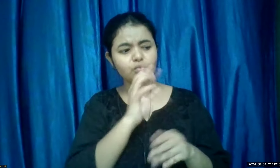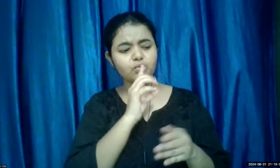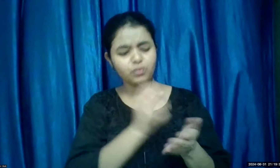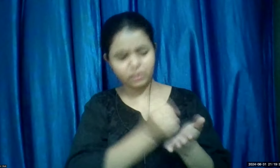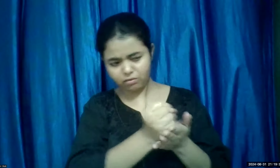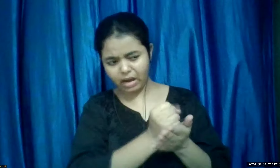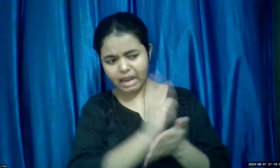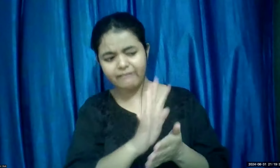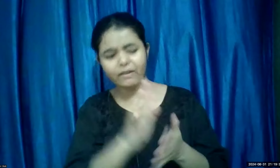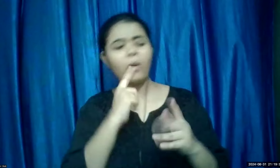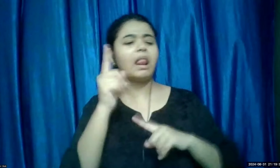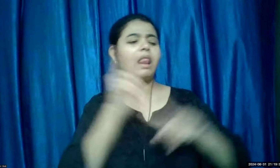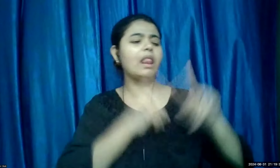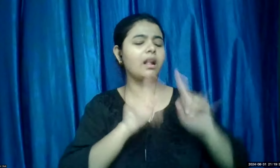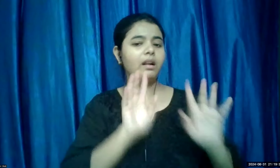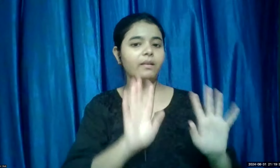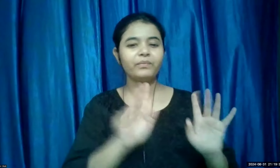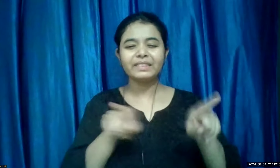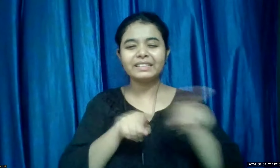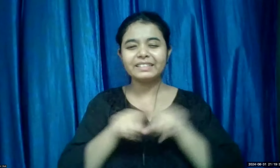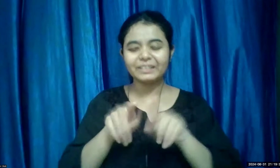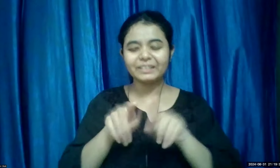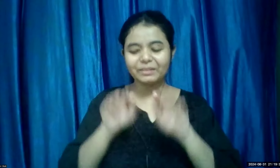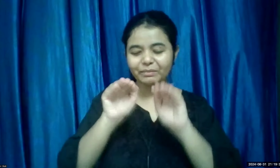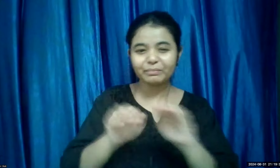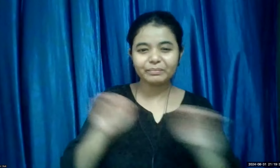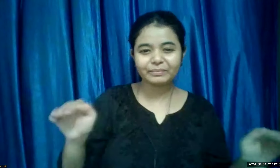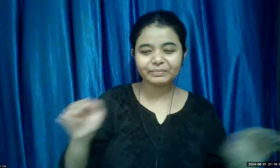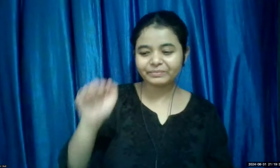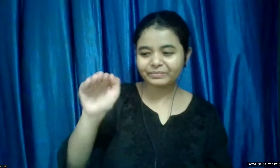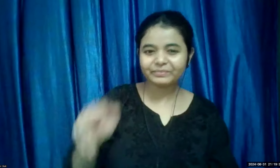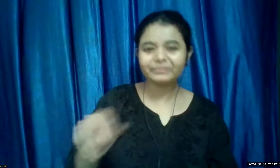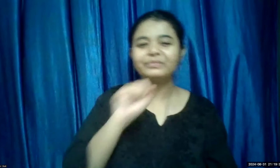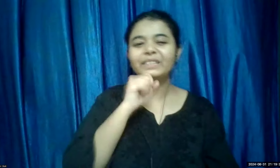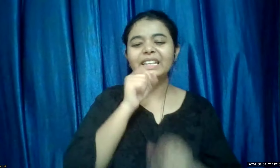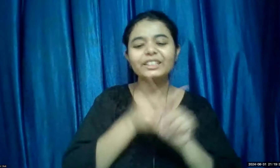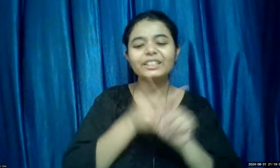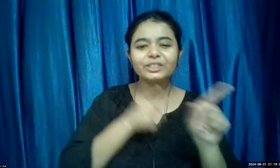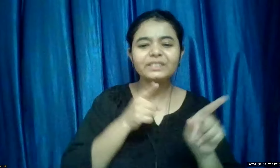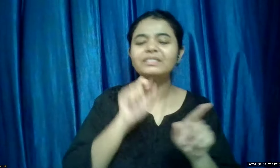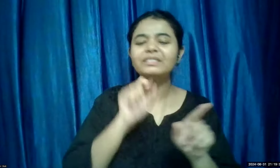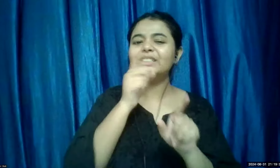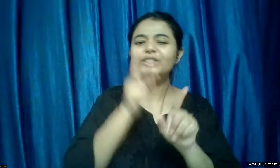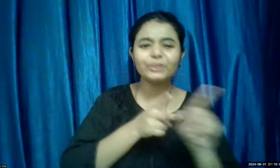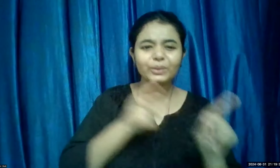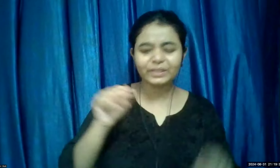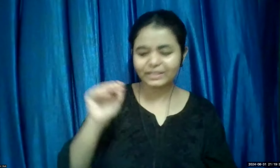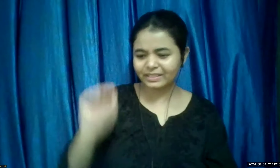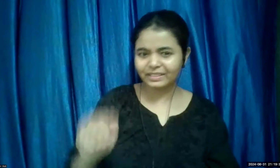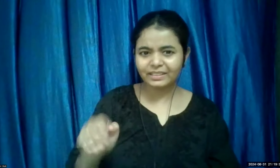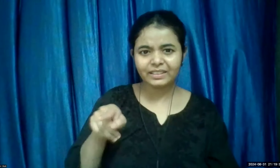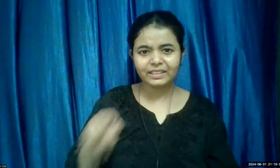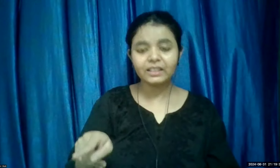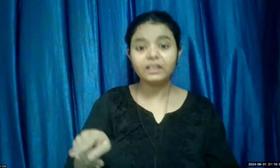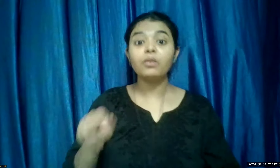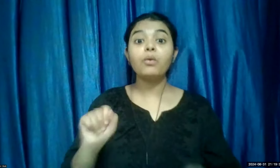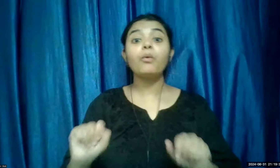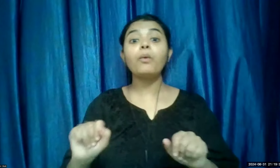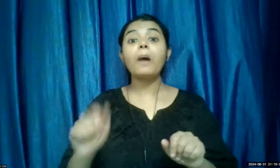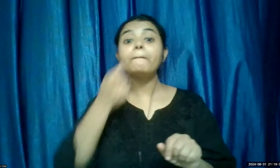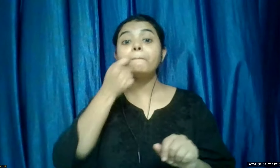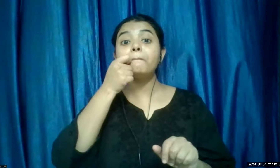है। हम देखते हैं जब कोई छोटा बच्चा होता है 1 साल का 2 साल का, तो उसके पिताजी तो हैं 6 फुट के